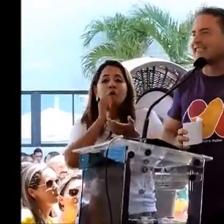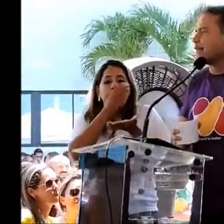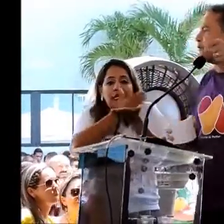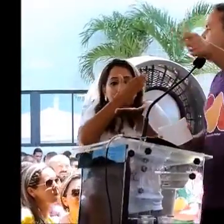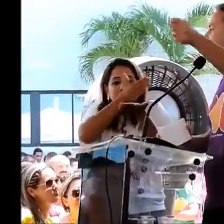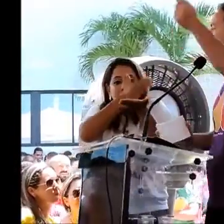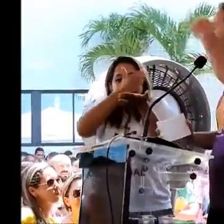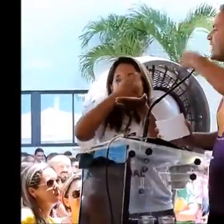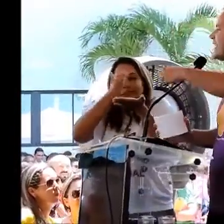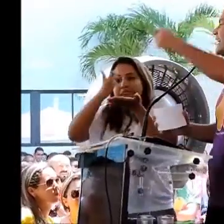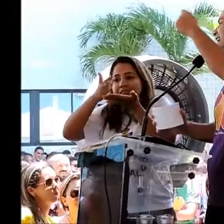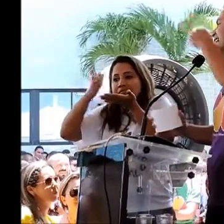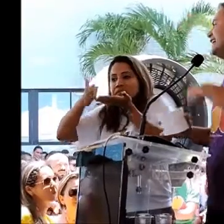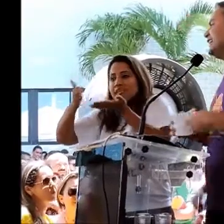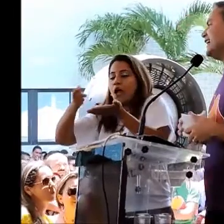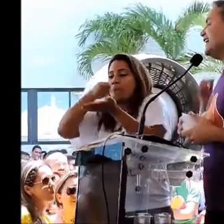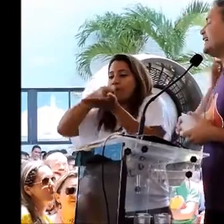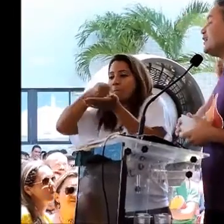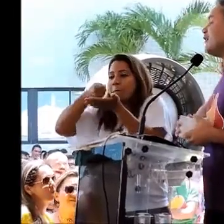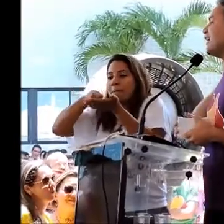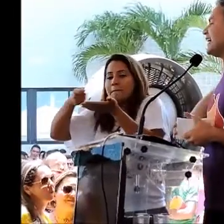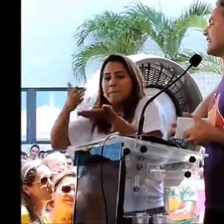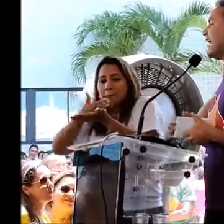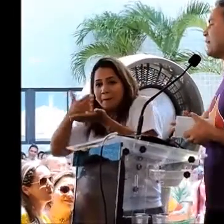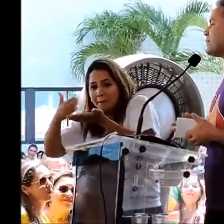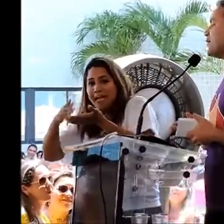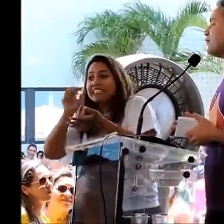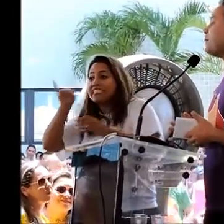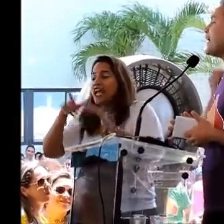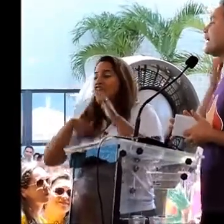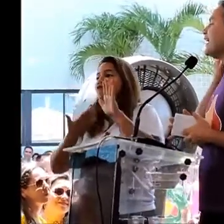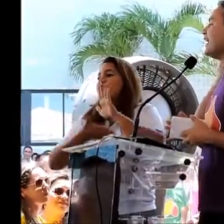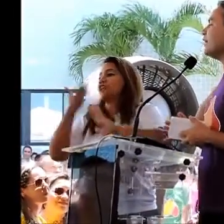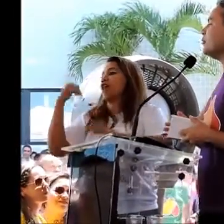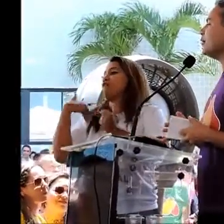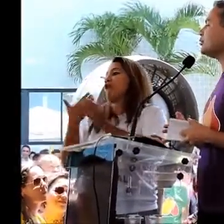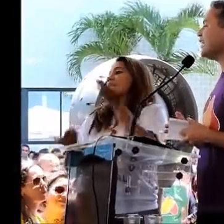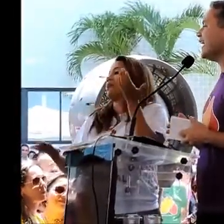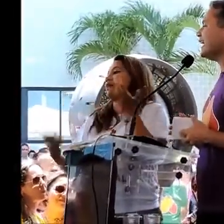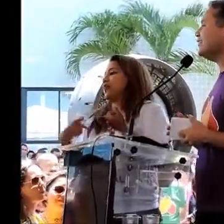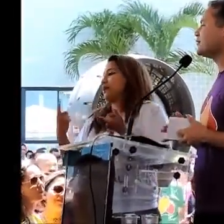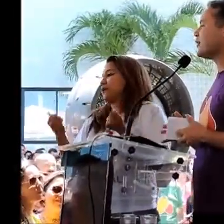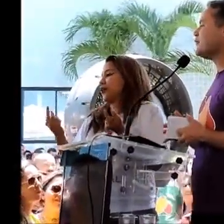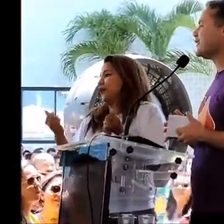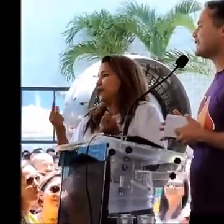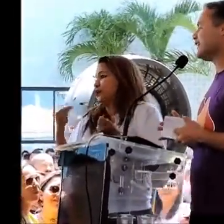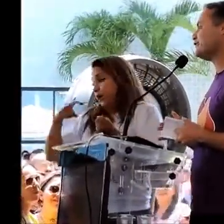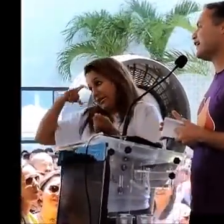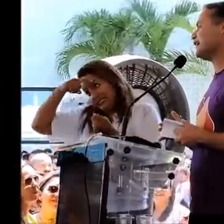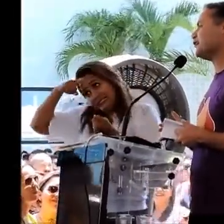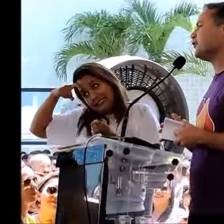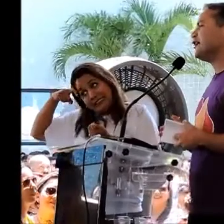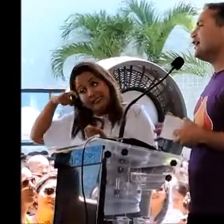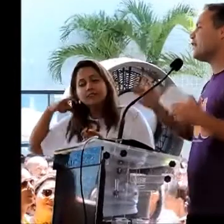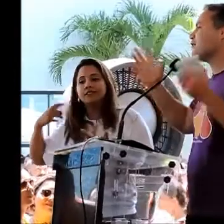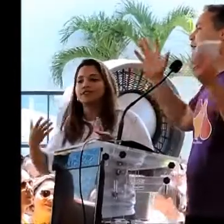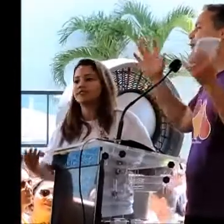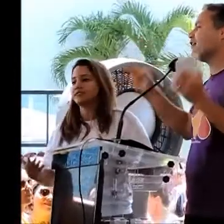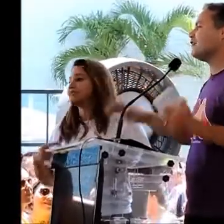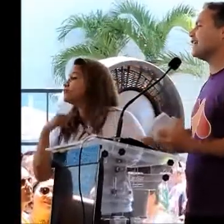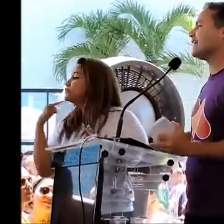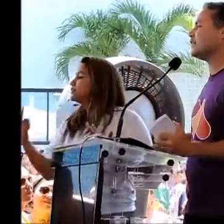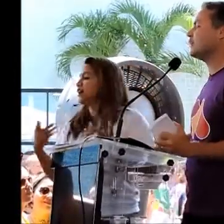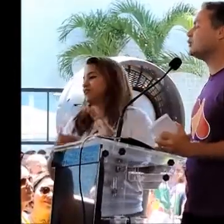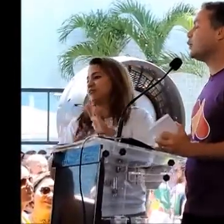a prestação com muita antecedência. E se eu viajar, vou perder o meu dinheirinho que eu investi, governador. E aí